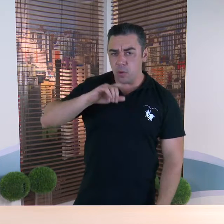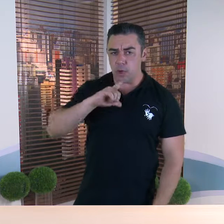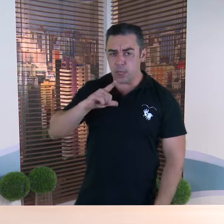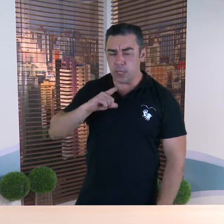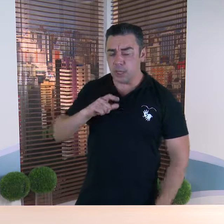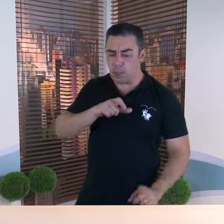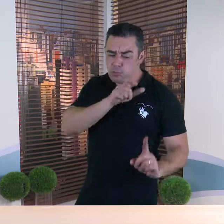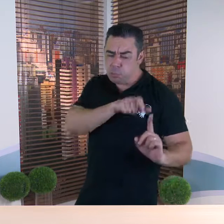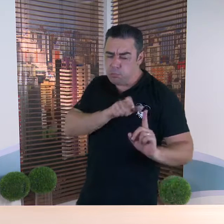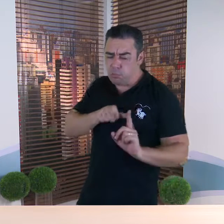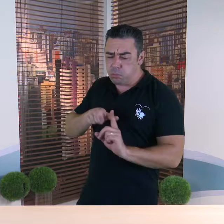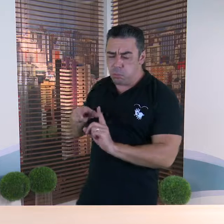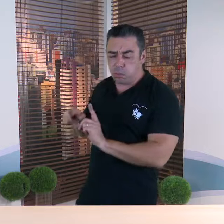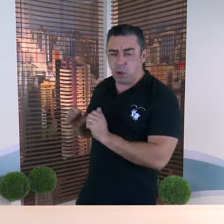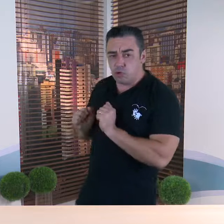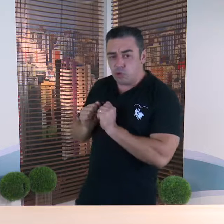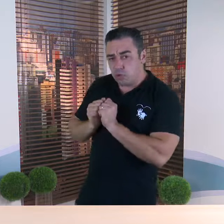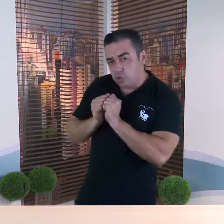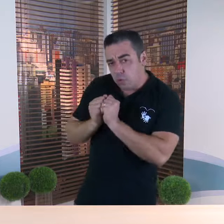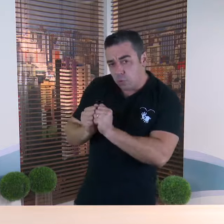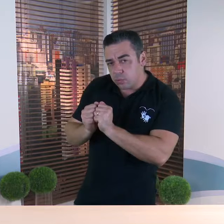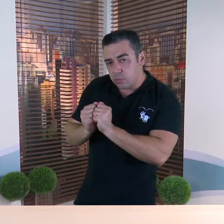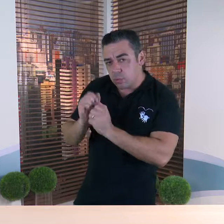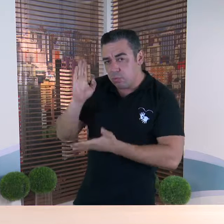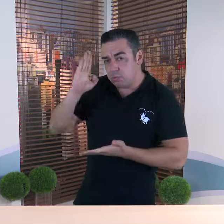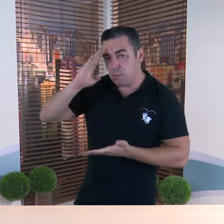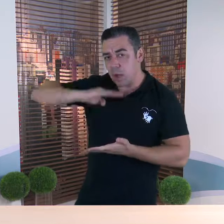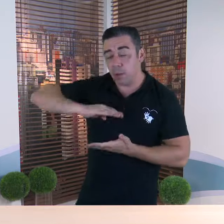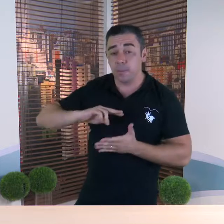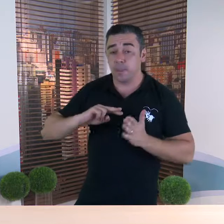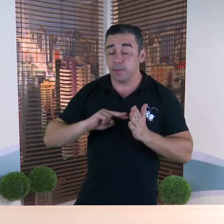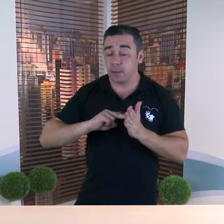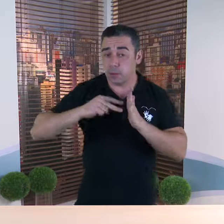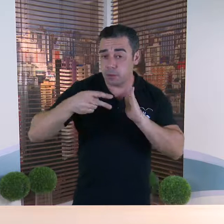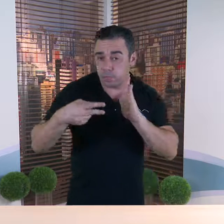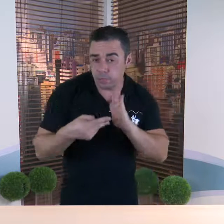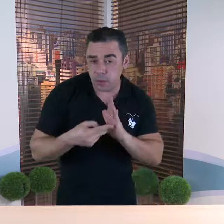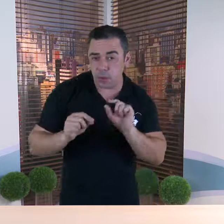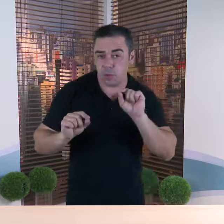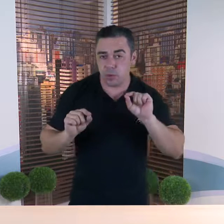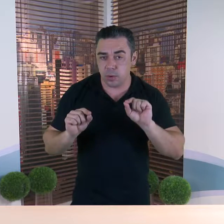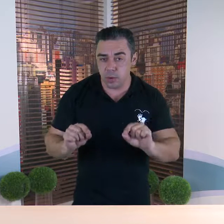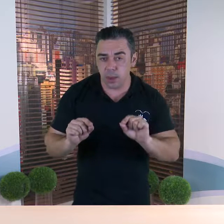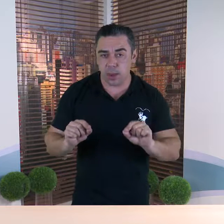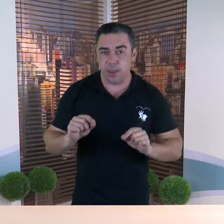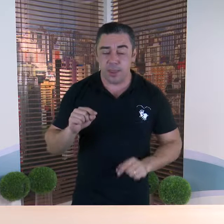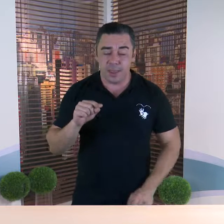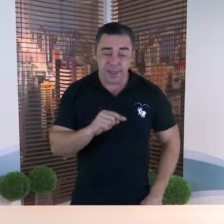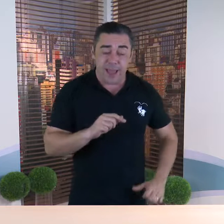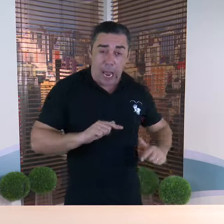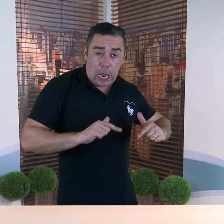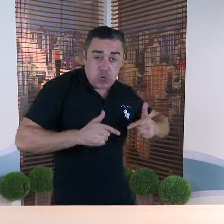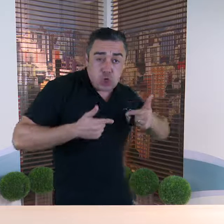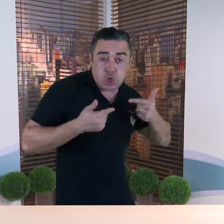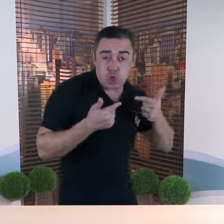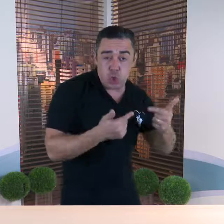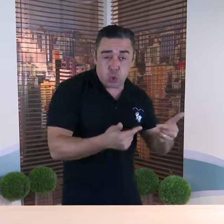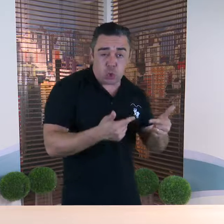do exército de seres espirituais malignos. O significado é que as tribulações de Jó